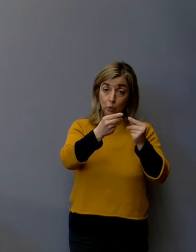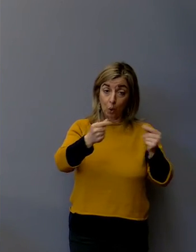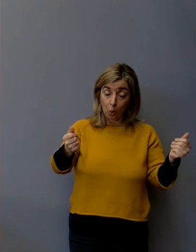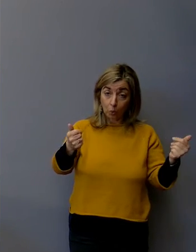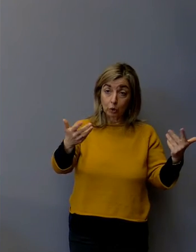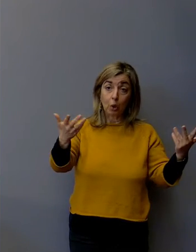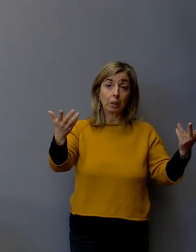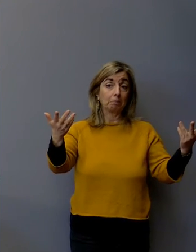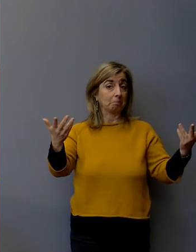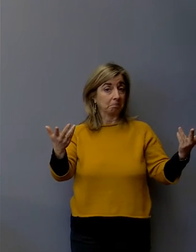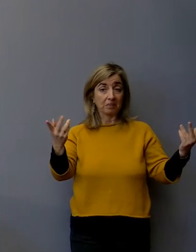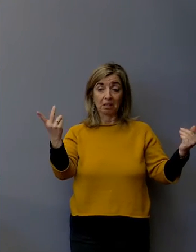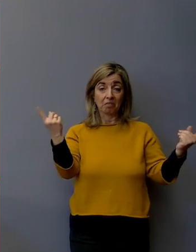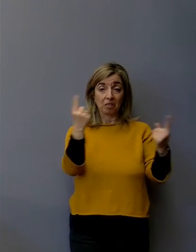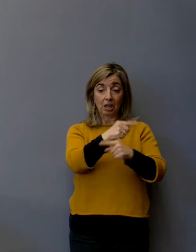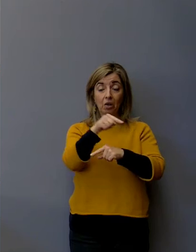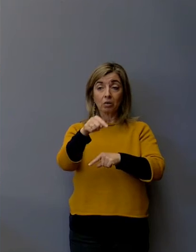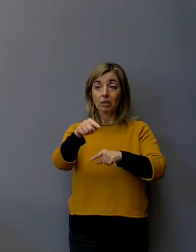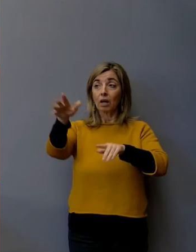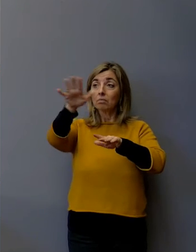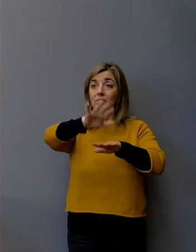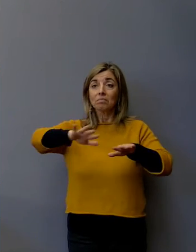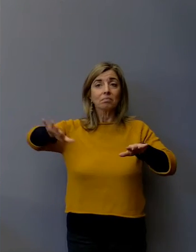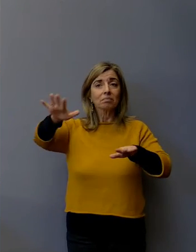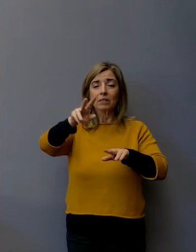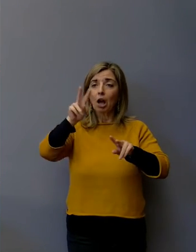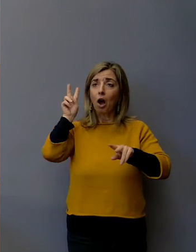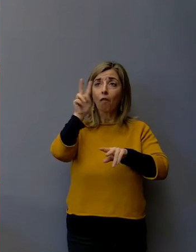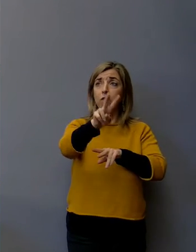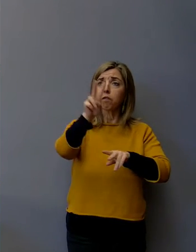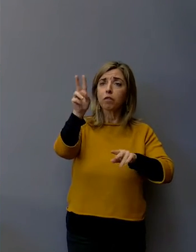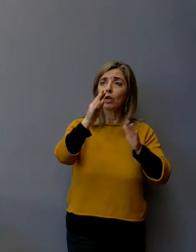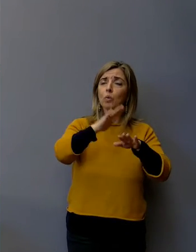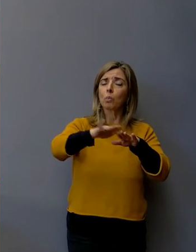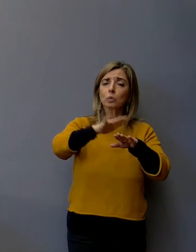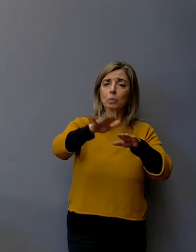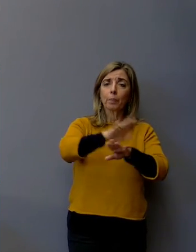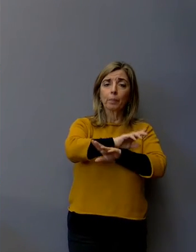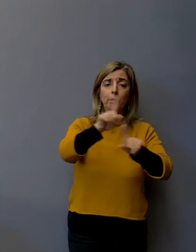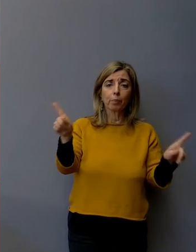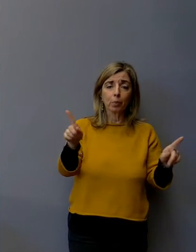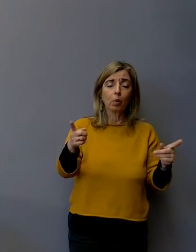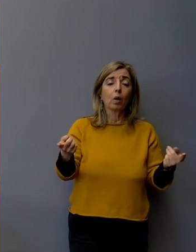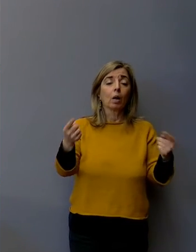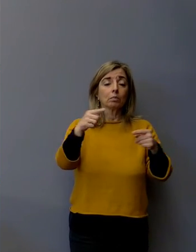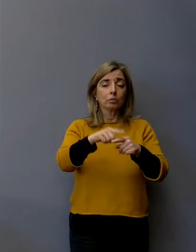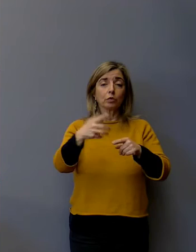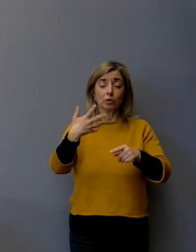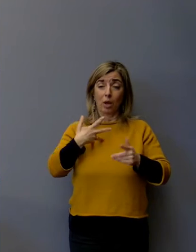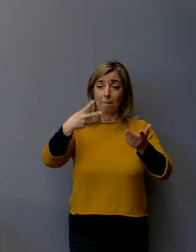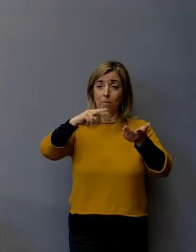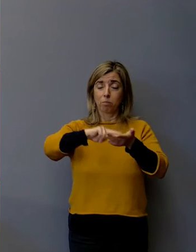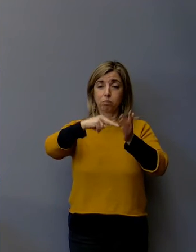ma perché crediamo che i filobus non colgano l'opportunità di riqualificazione del tessuto urbano e inoltre abbiano un evidente problema di